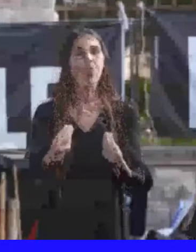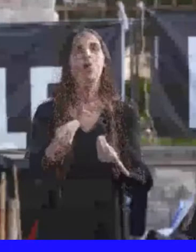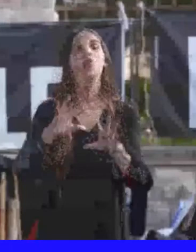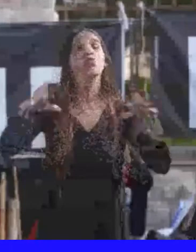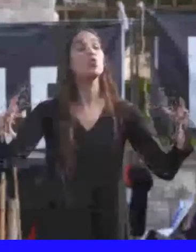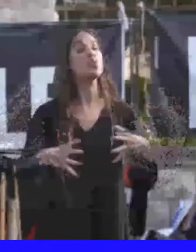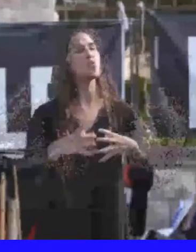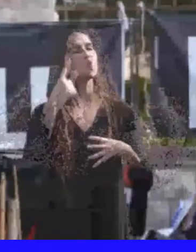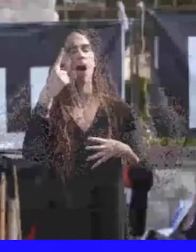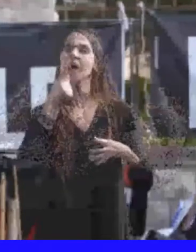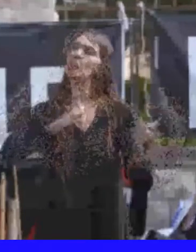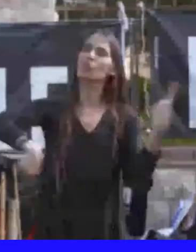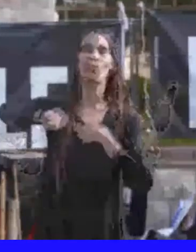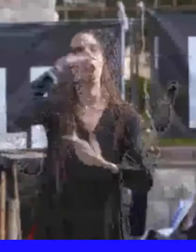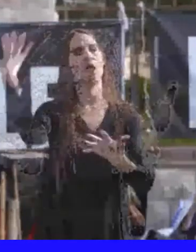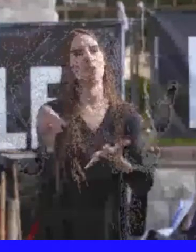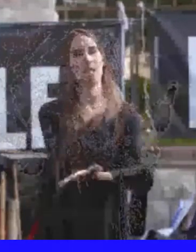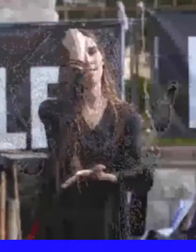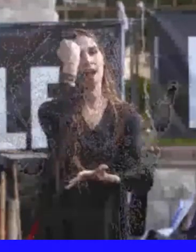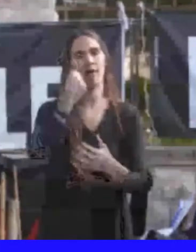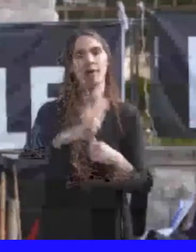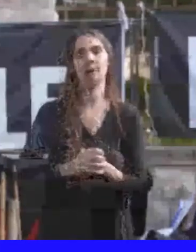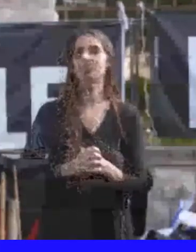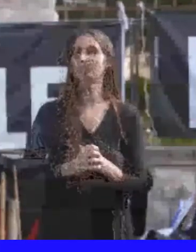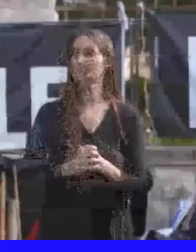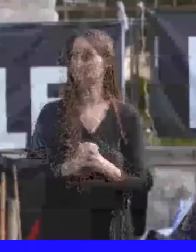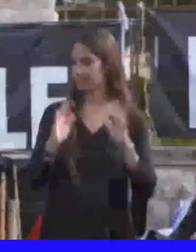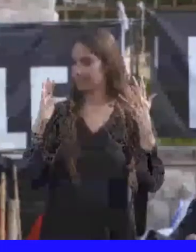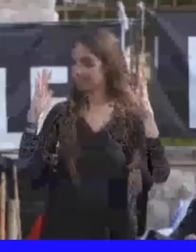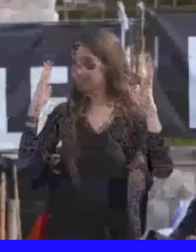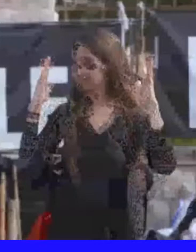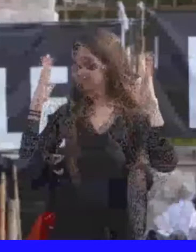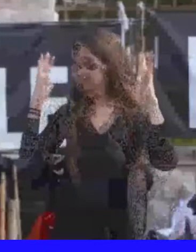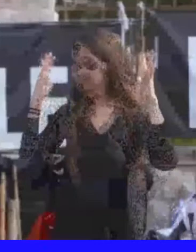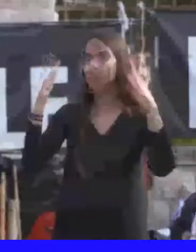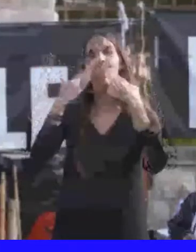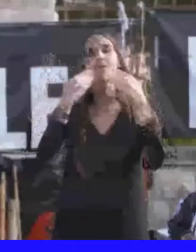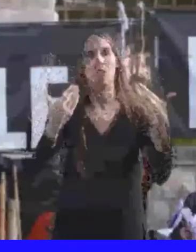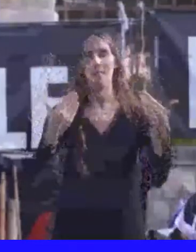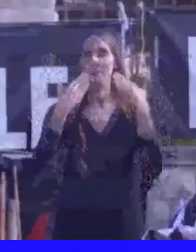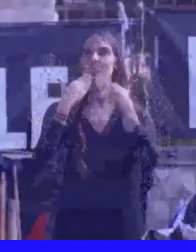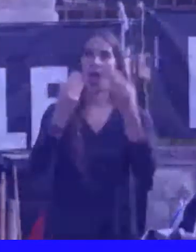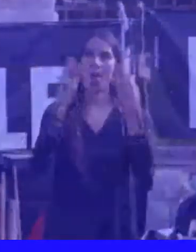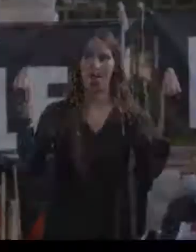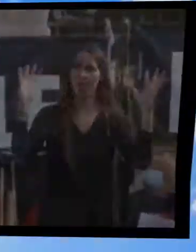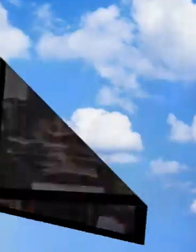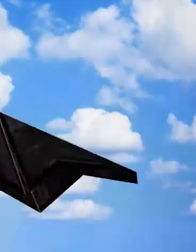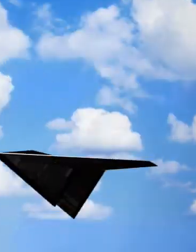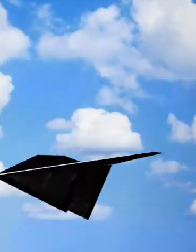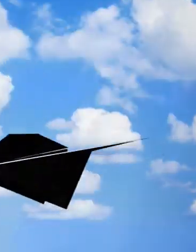גוש אחד, כולנו ננצח. תודה, תודה רבה.